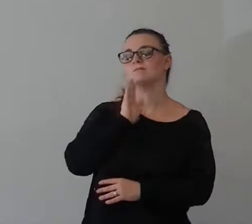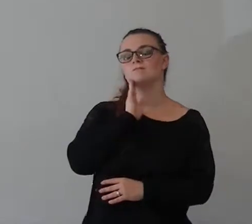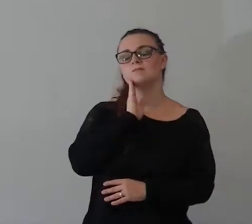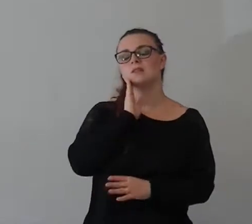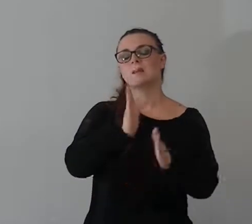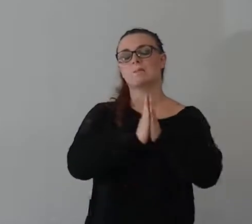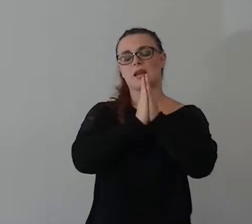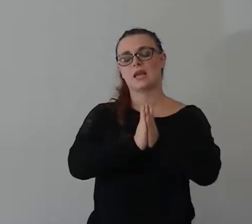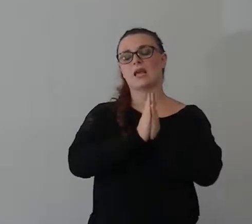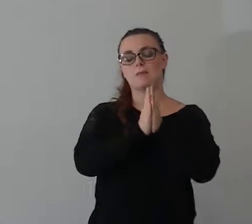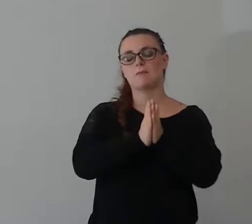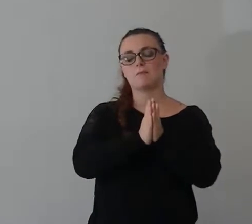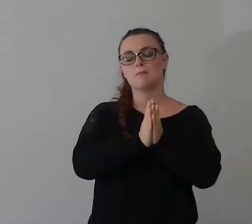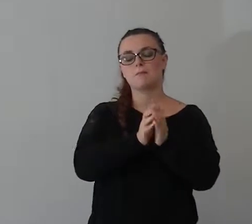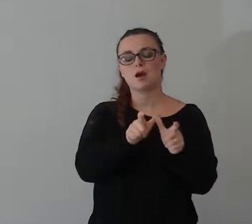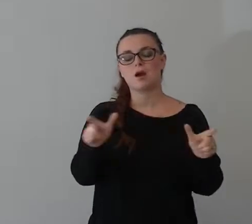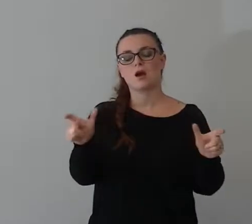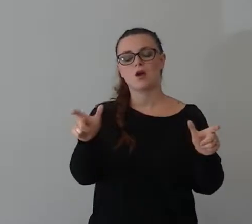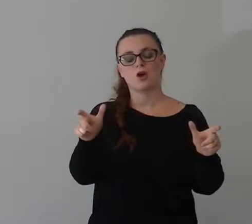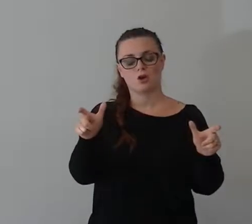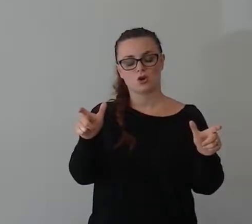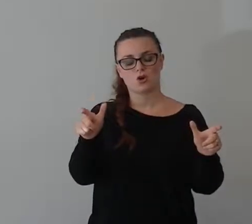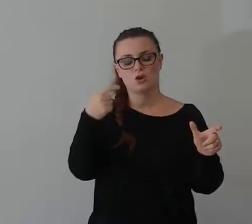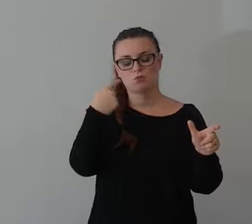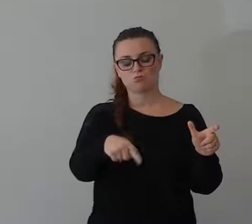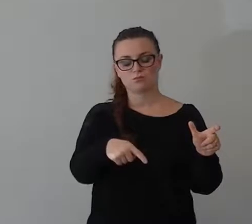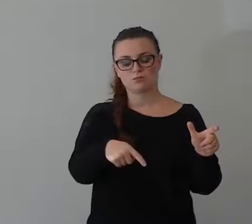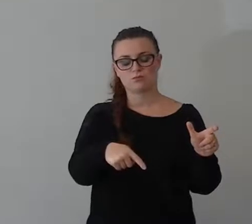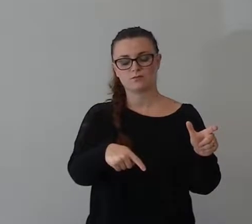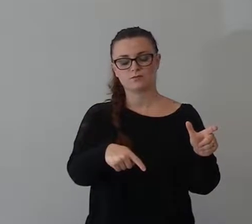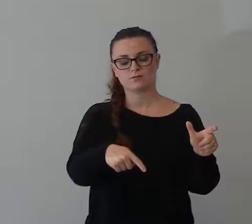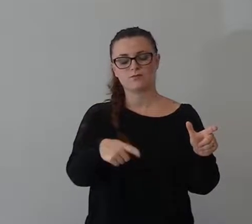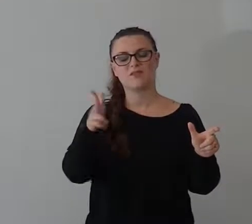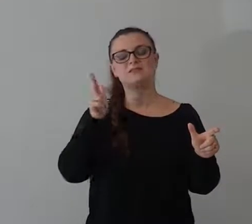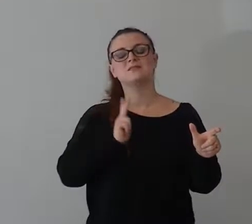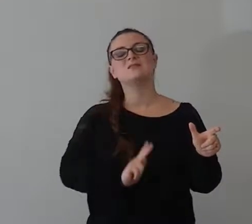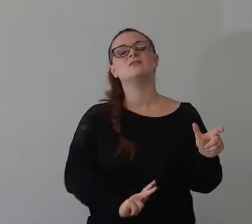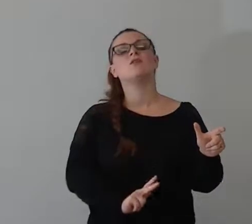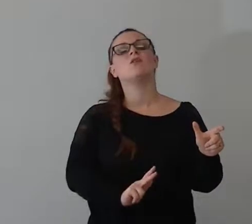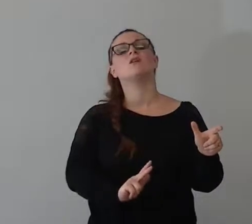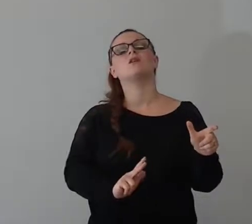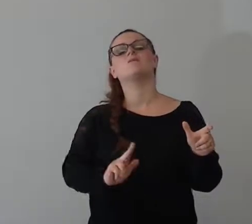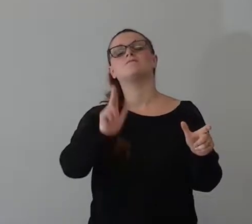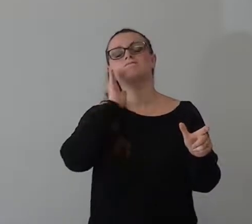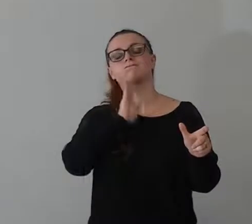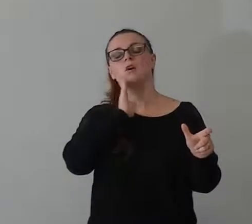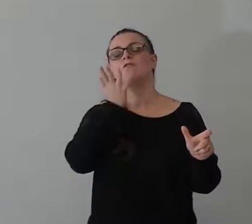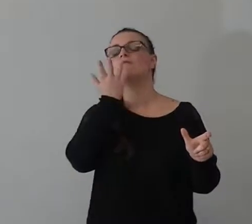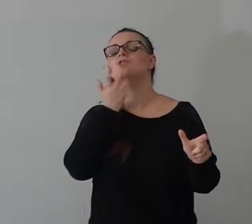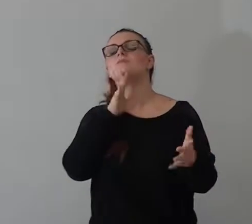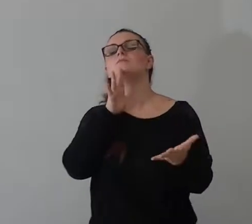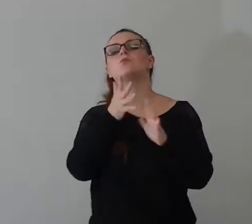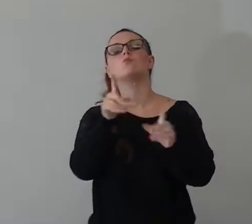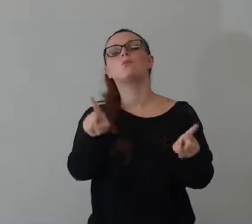come credente voglio andare oltre quello che vedo e sento. voglio aiutare le persone, voglio essere come Boaz, voglio avere lo